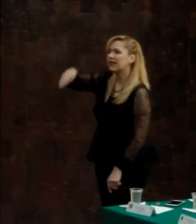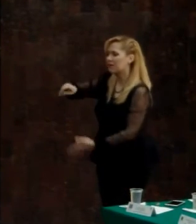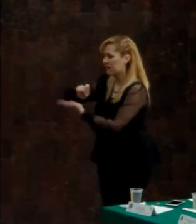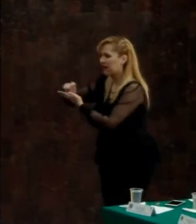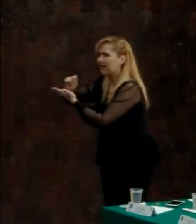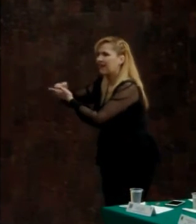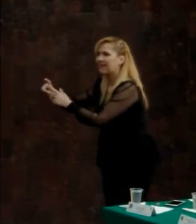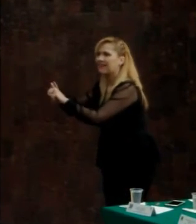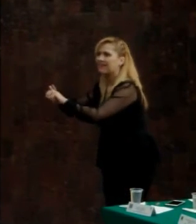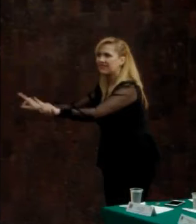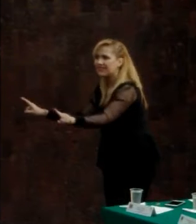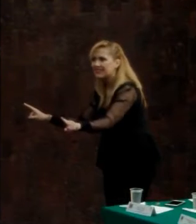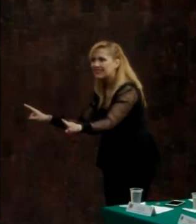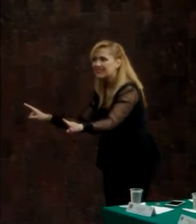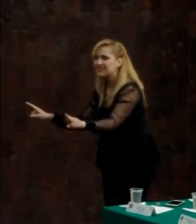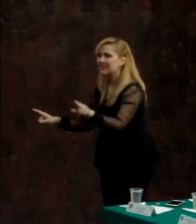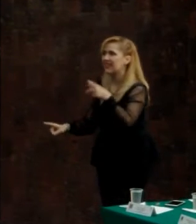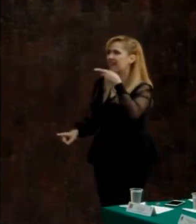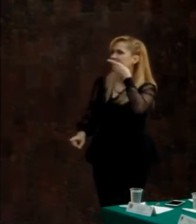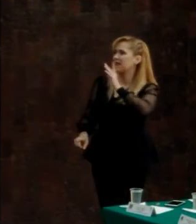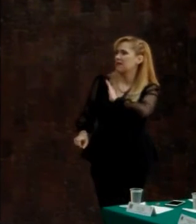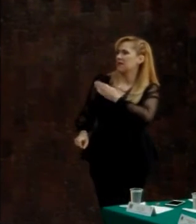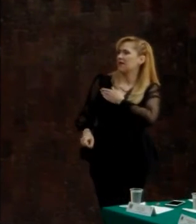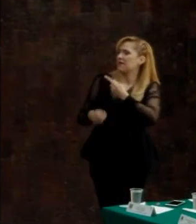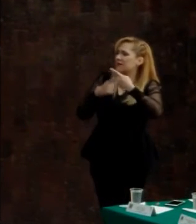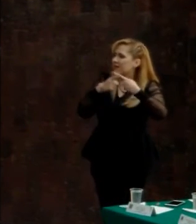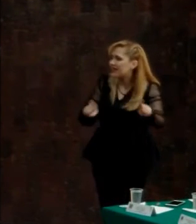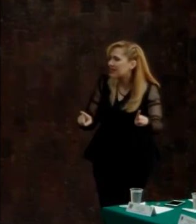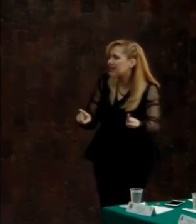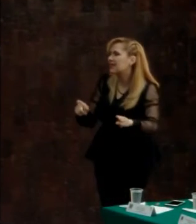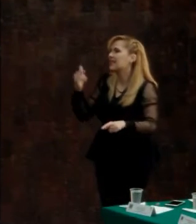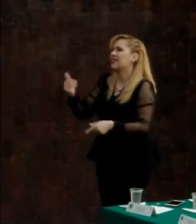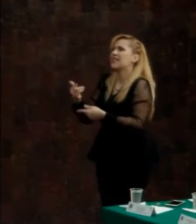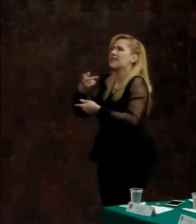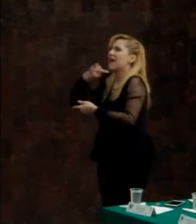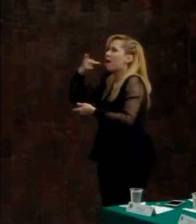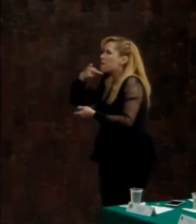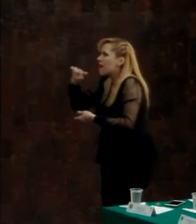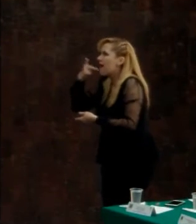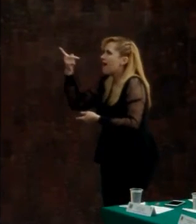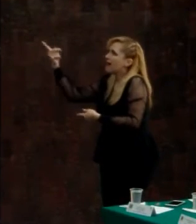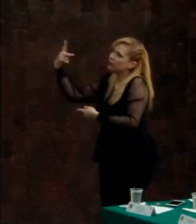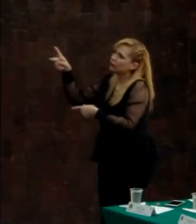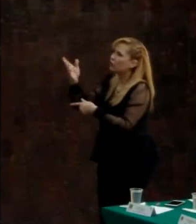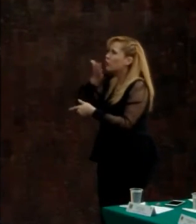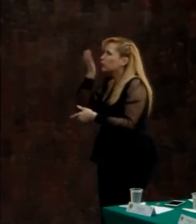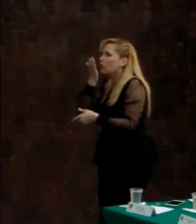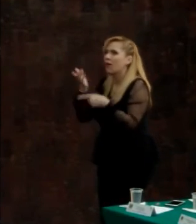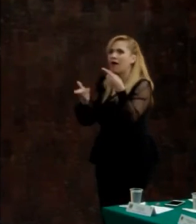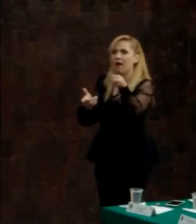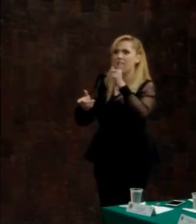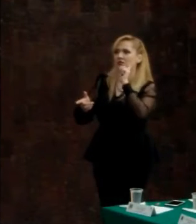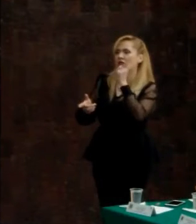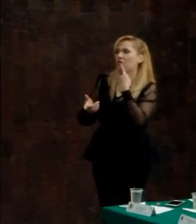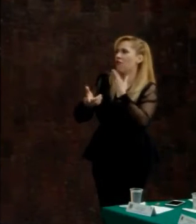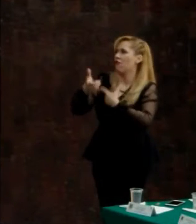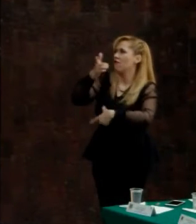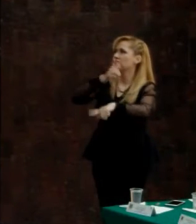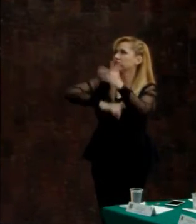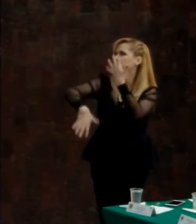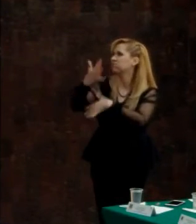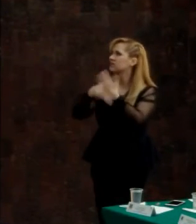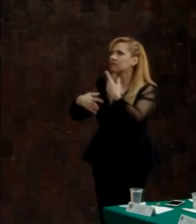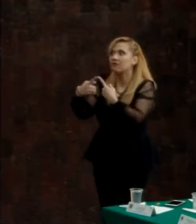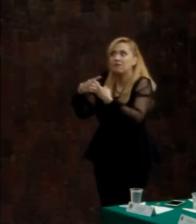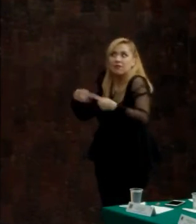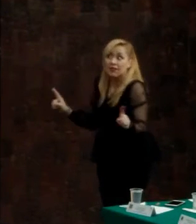las expresiones y el sentido del idioma son muy diferentes. Por eso debemos